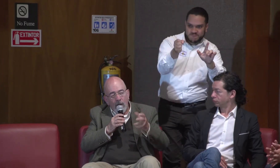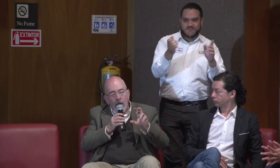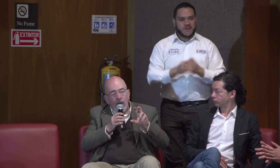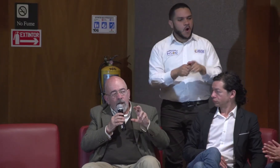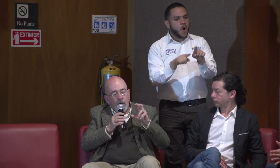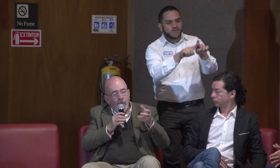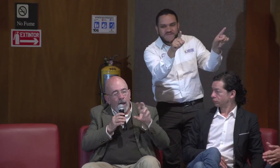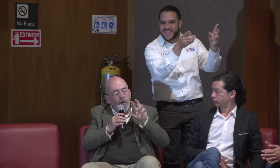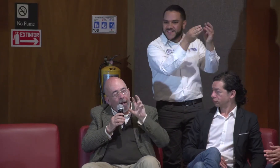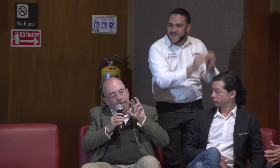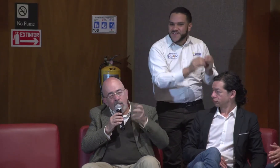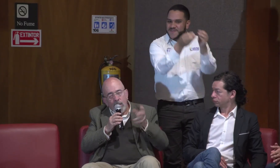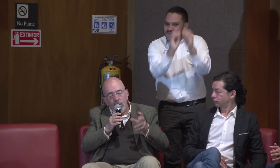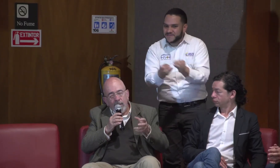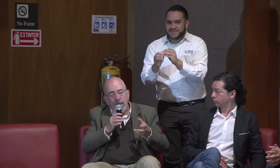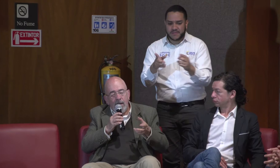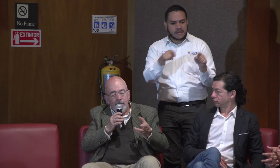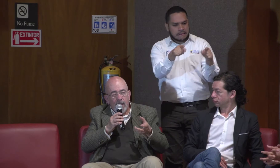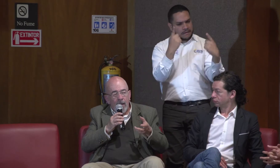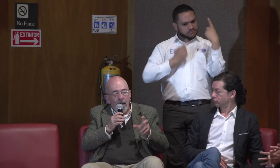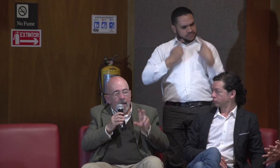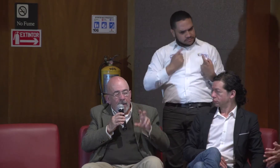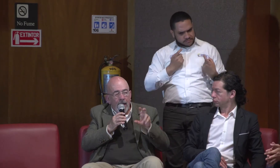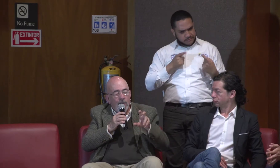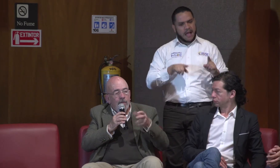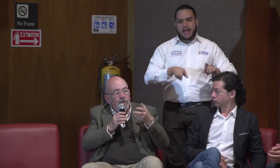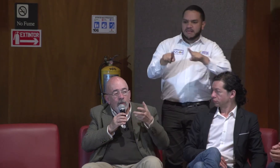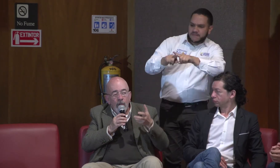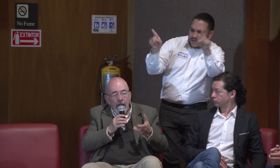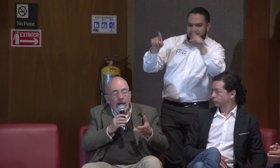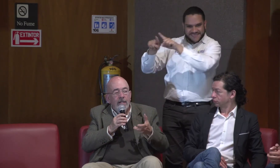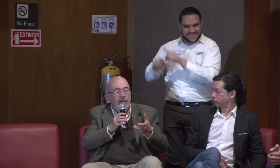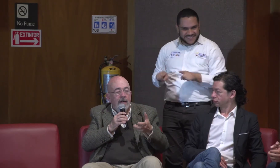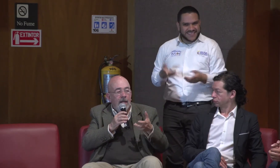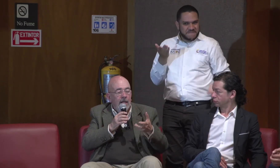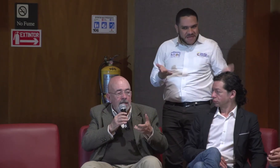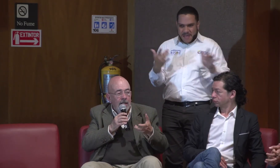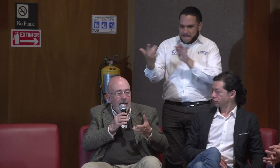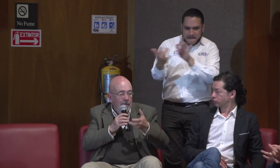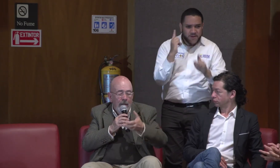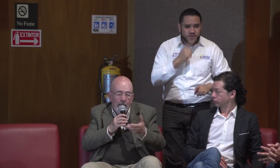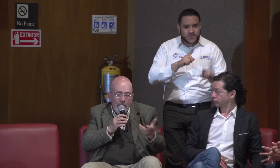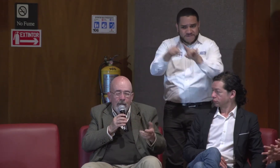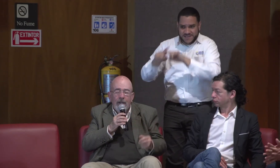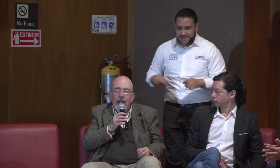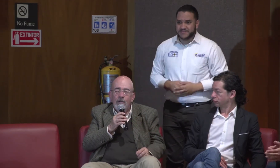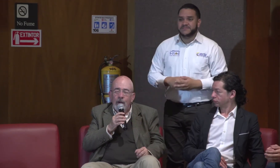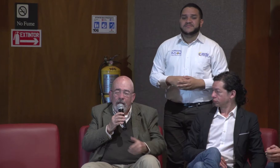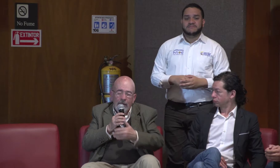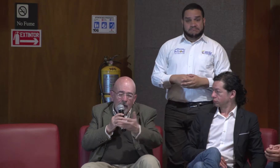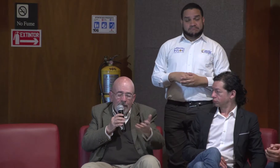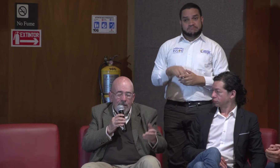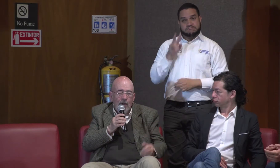movimiento corporal o de la gesticulación facial que para ellos son muy claras y que dicen, para mí me sorprendía